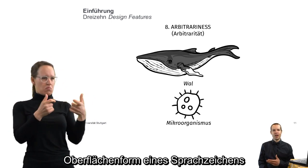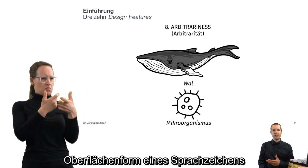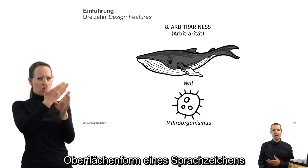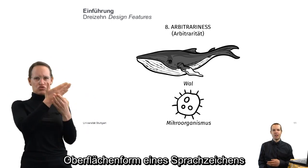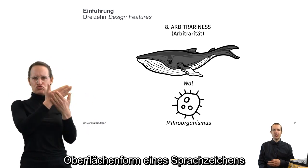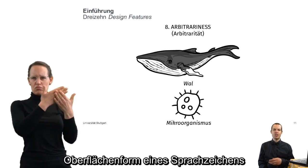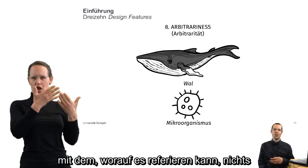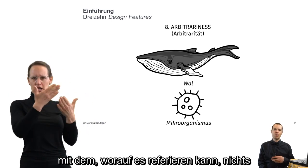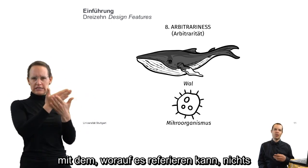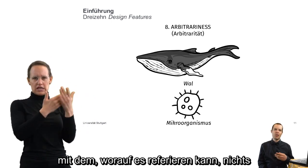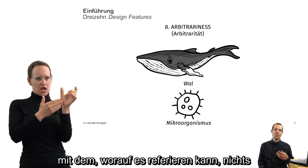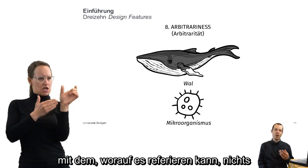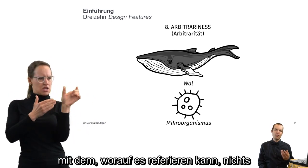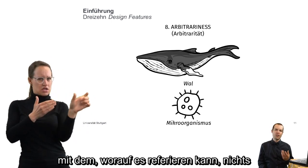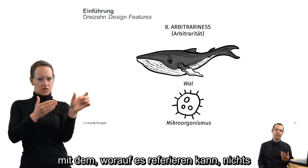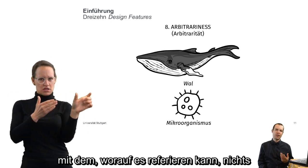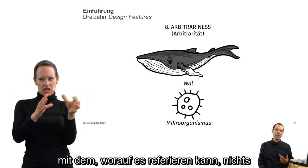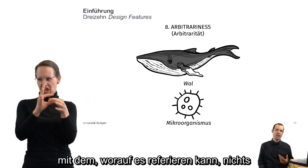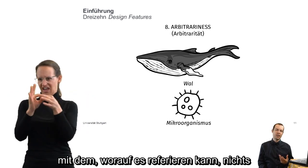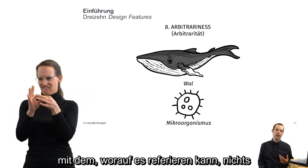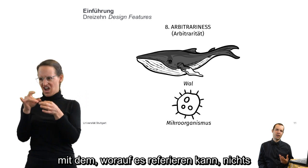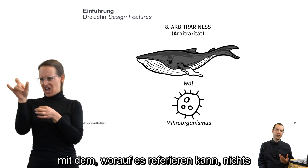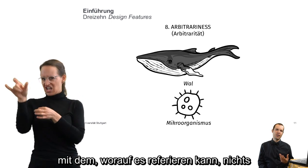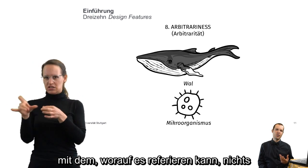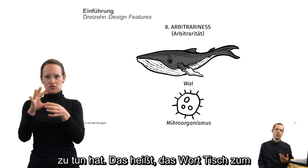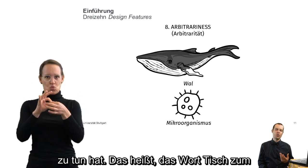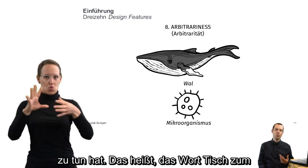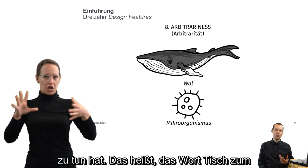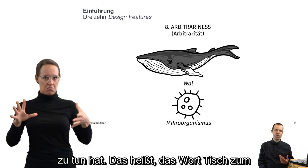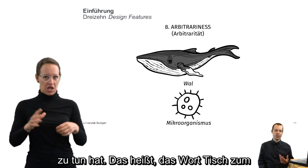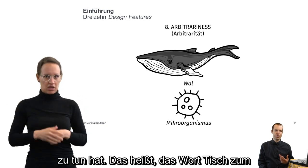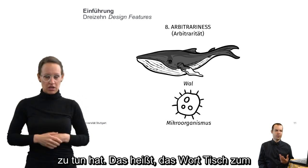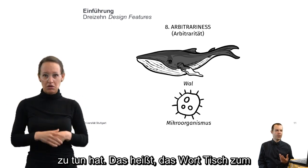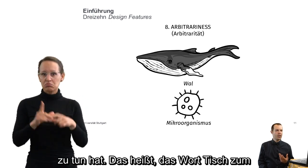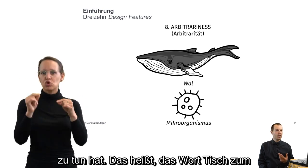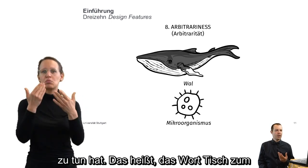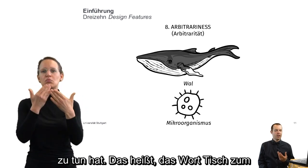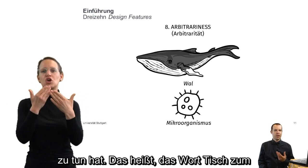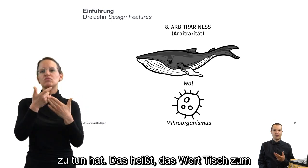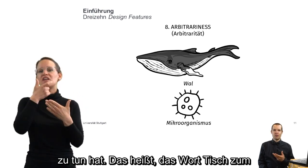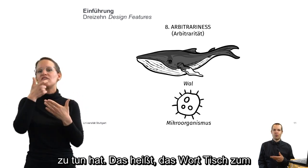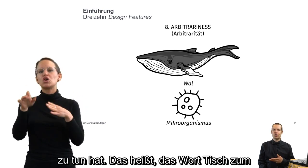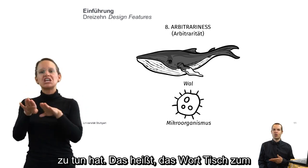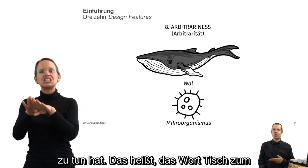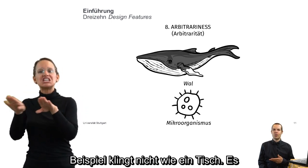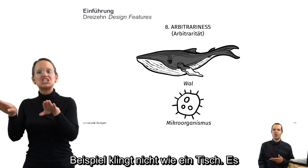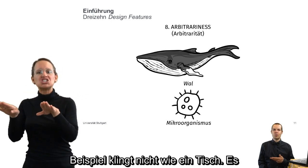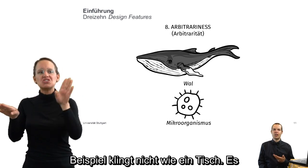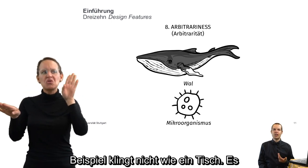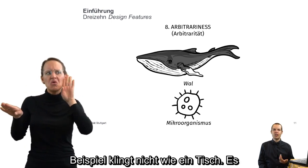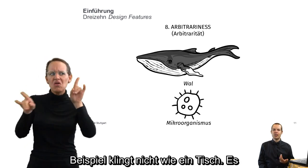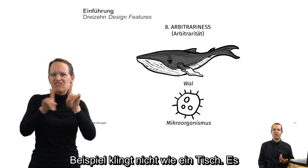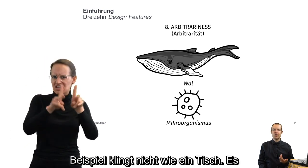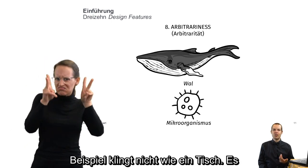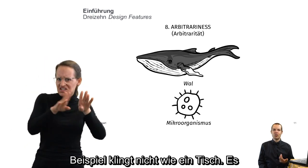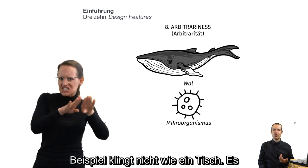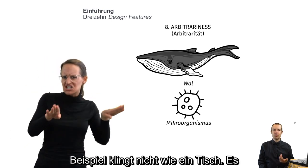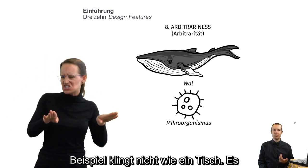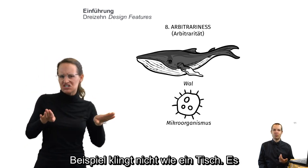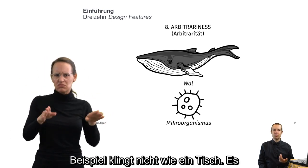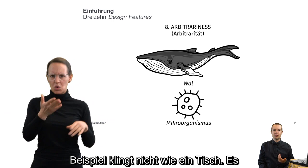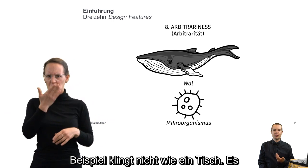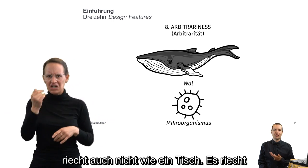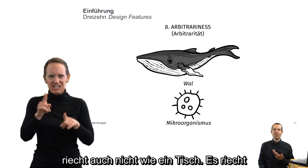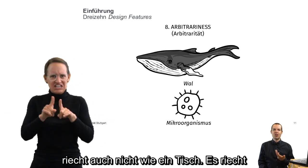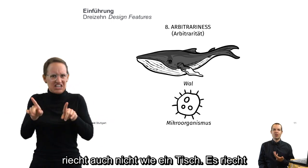eines Sprachzeichens mit dem, worauf es referieren kann, nichts zu tun hat. Das heißt, das Wort Tisch zum Beispiel klingt nicht wie ein Tisch,